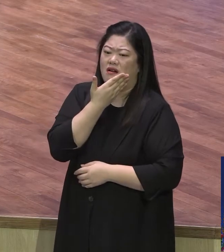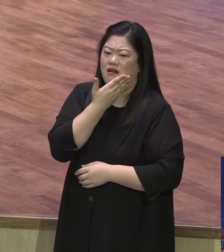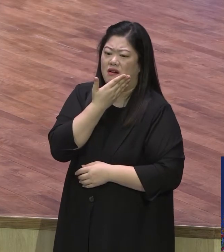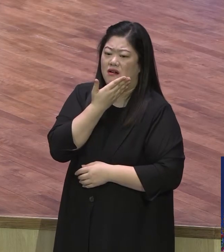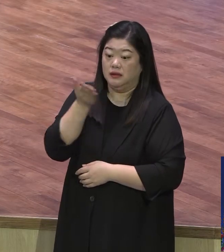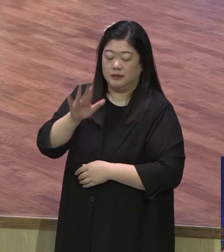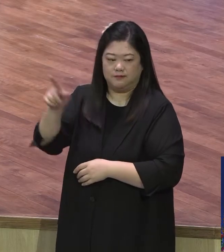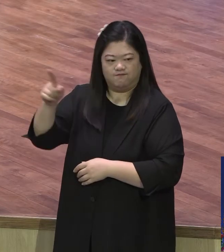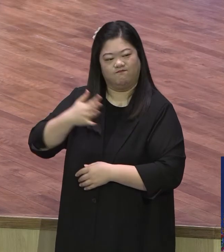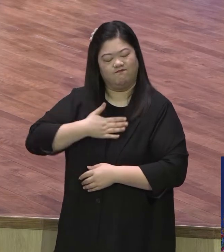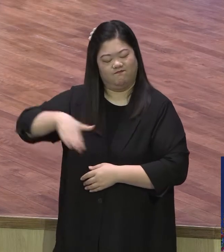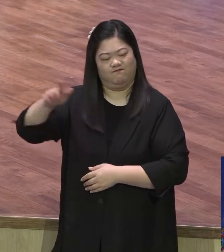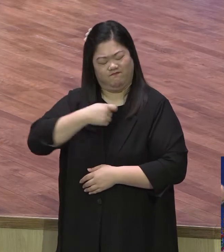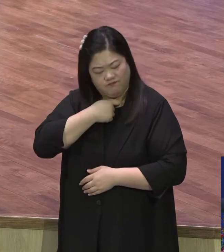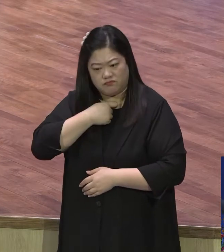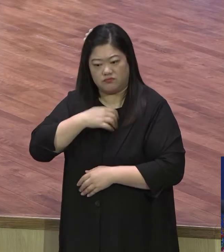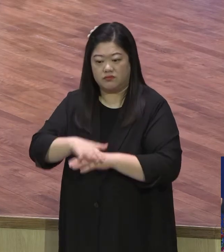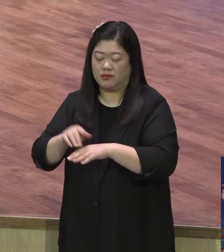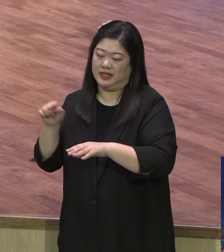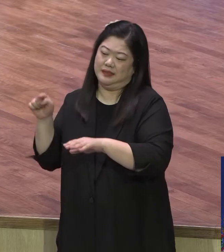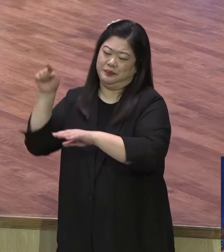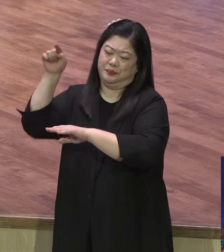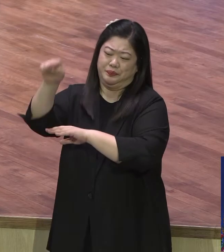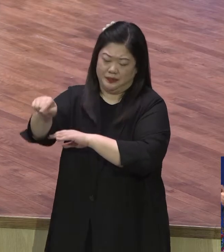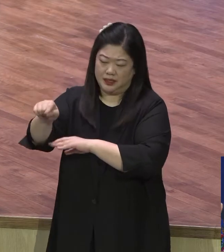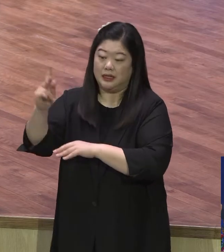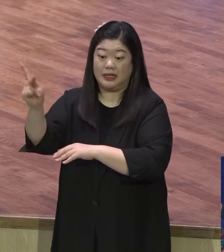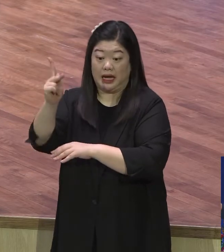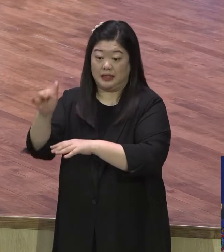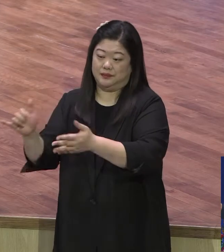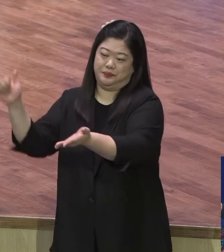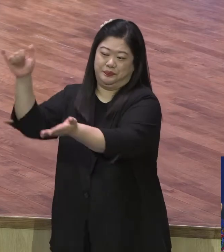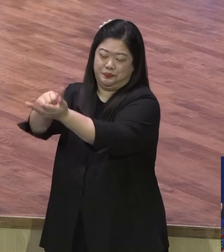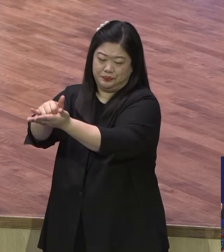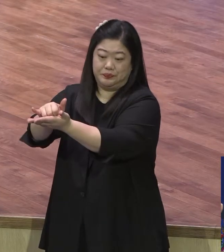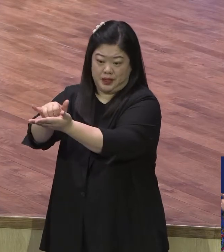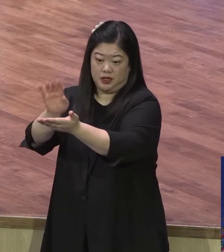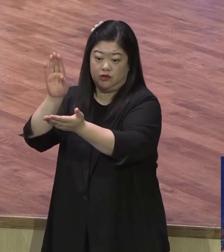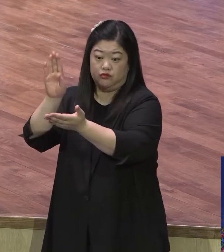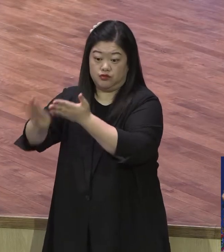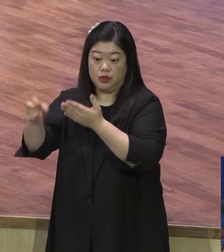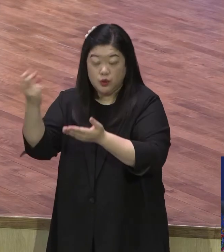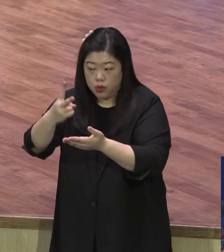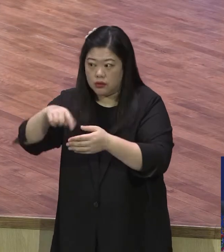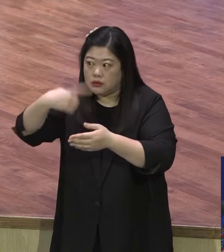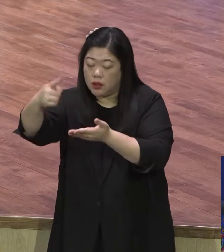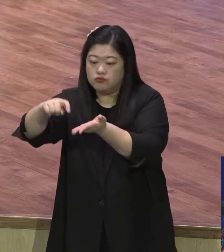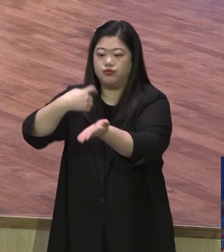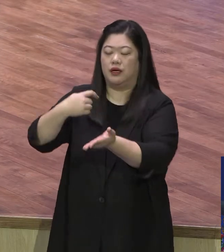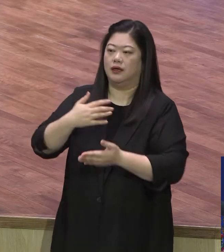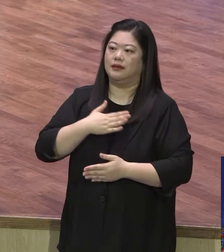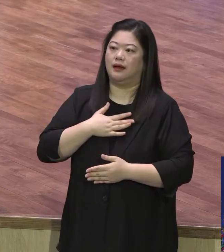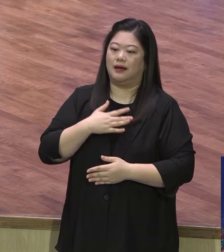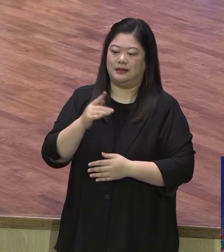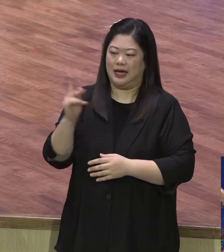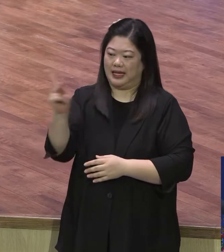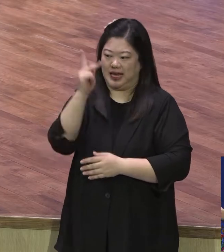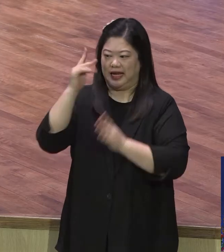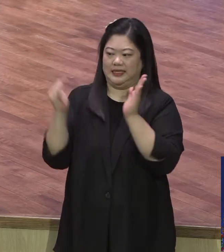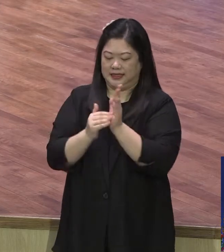그래가지고 성교하다가 탄자니아로 가서 제가 탄자니아로 갑니다 탄자니아를 성교사로 간 거예요